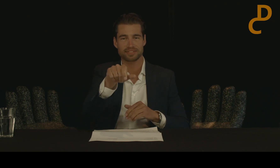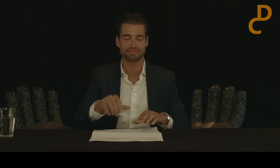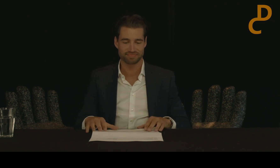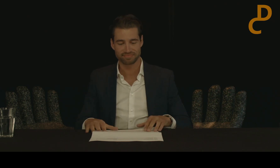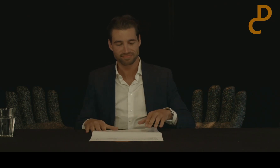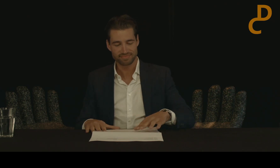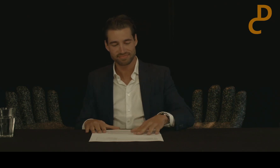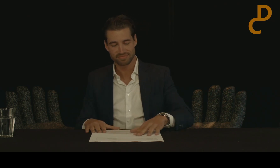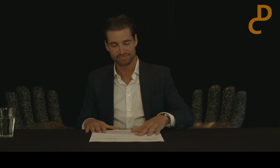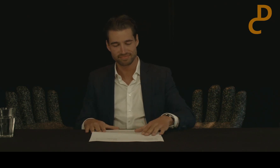met het coronakanaal.